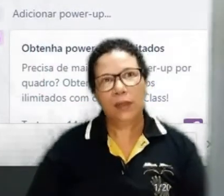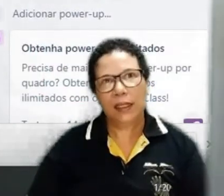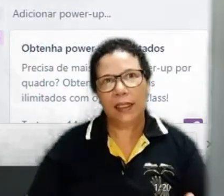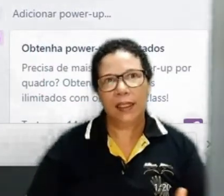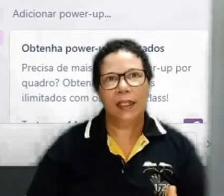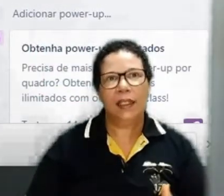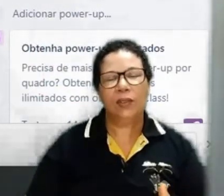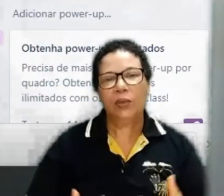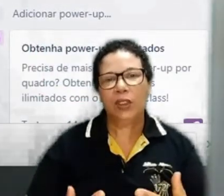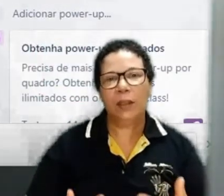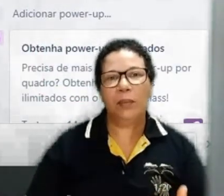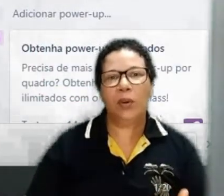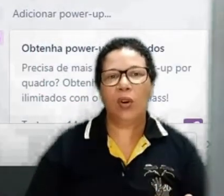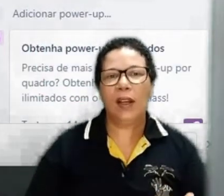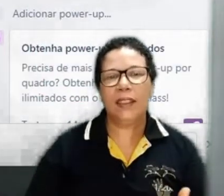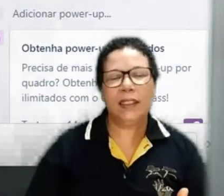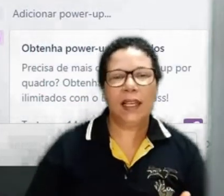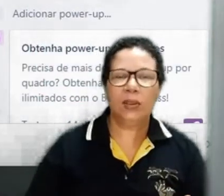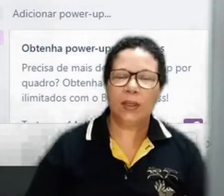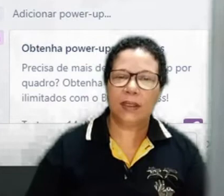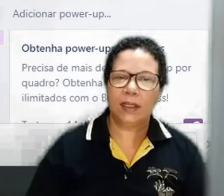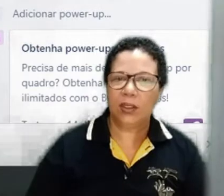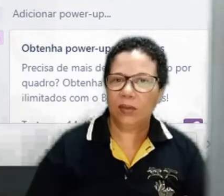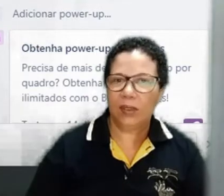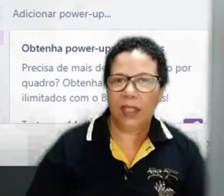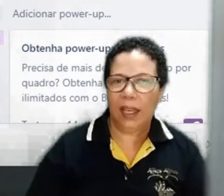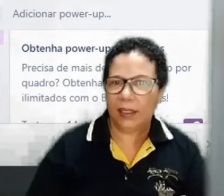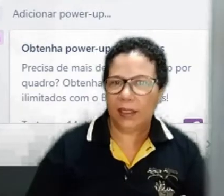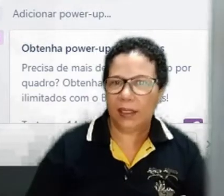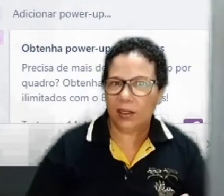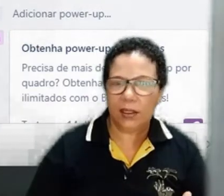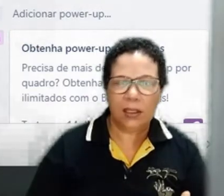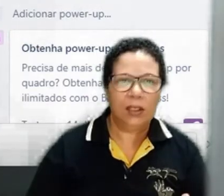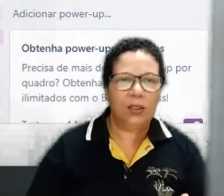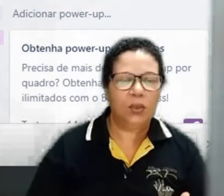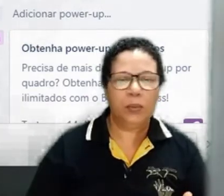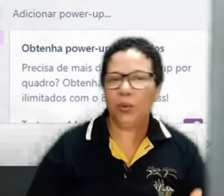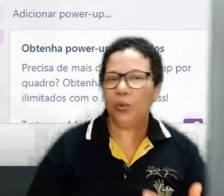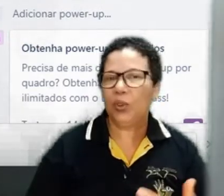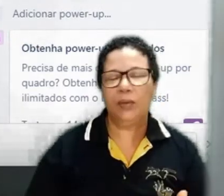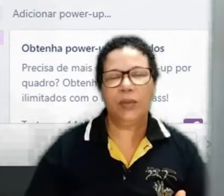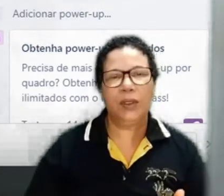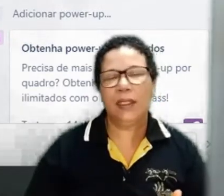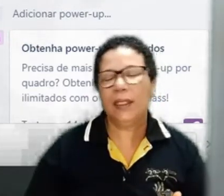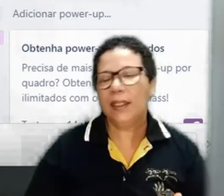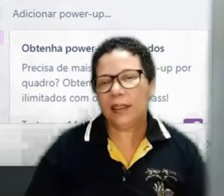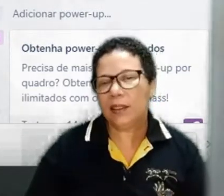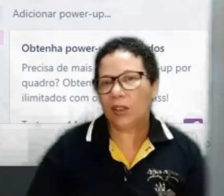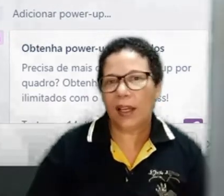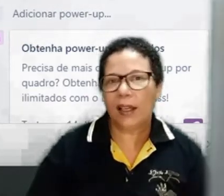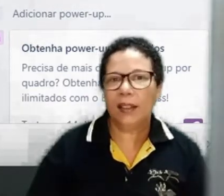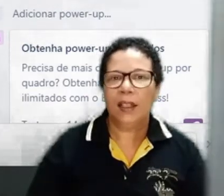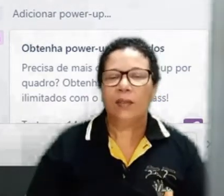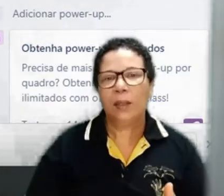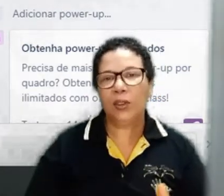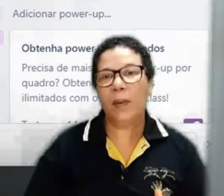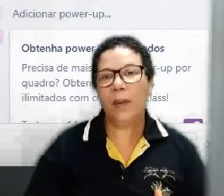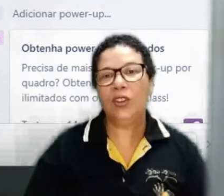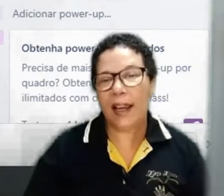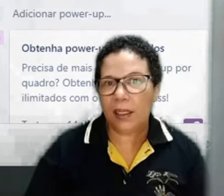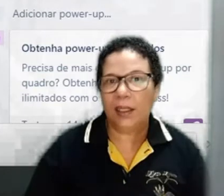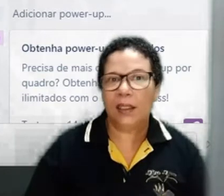mural, né, onde você pode organizar suas atividades no período que você desejar. Você pode